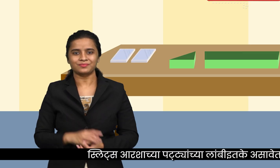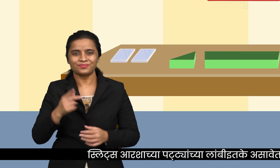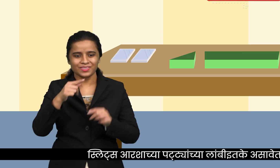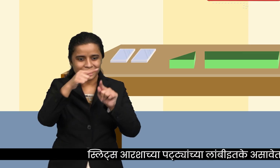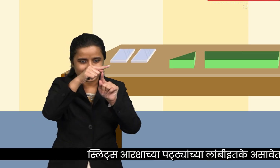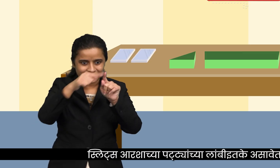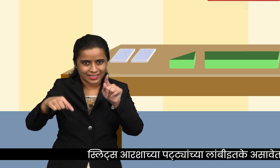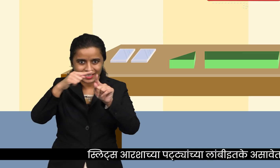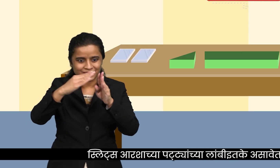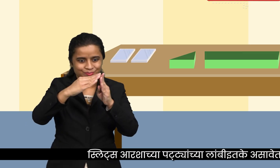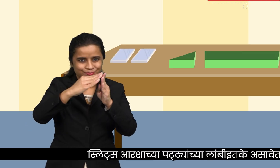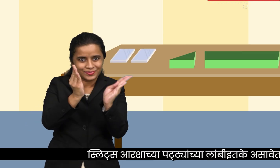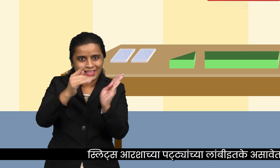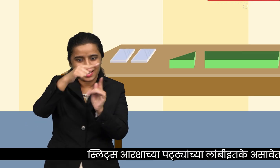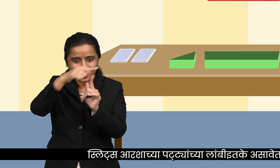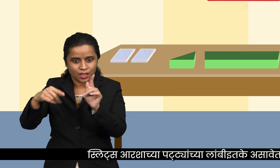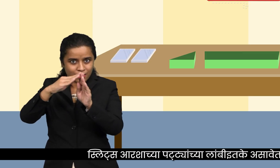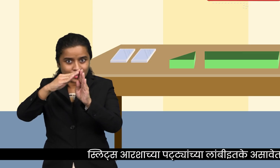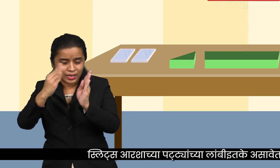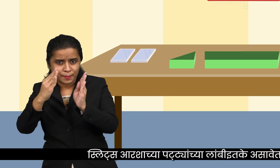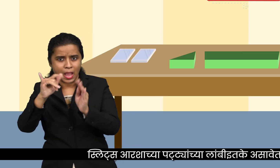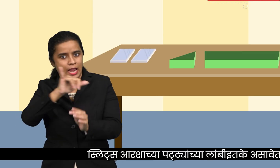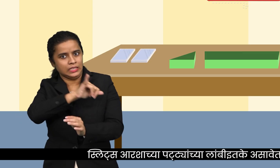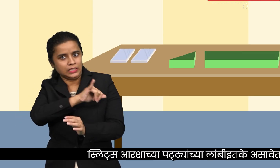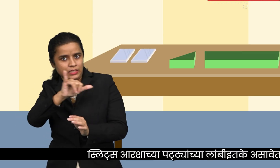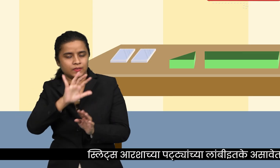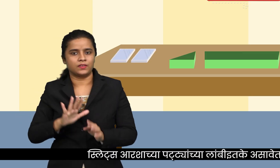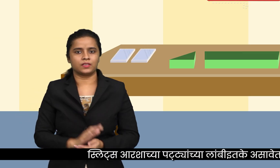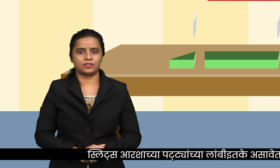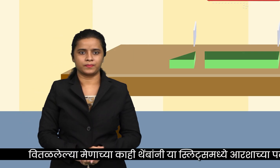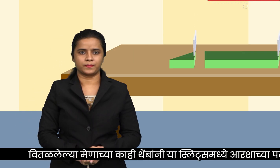स्लिट्स आरशाच्या पट्ट्यांच्या लांबी इतके असावे.